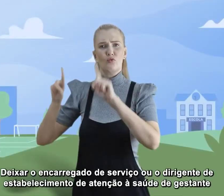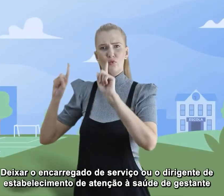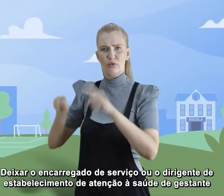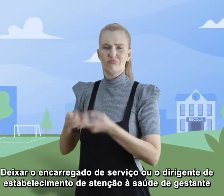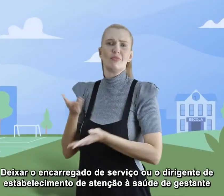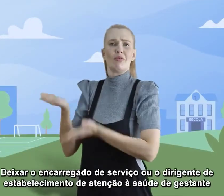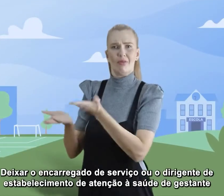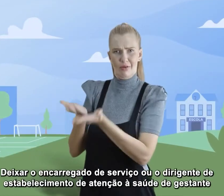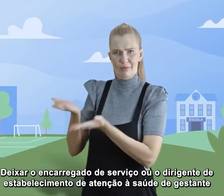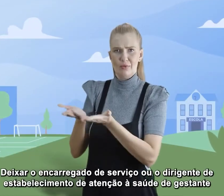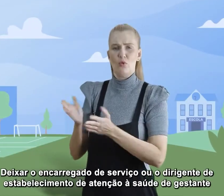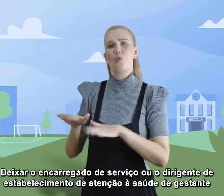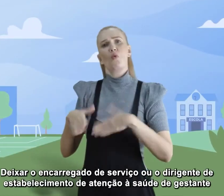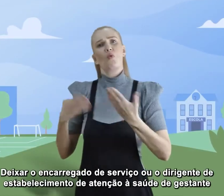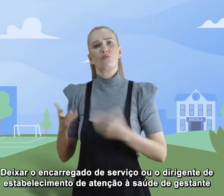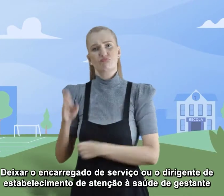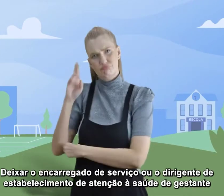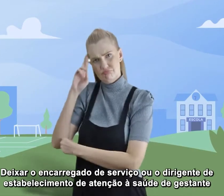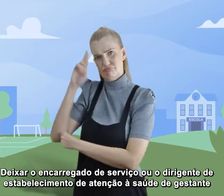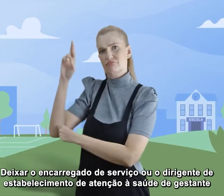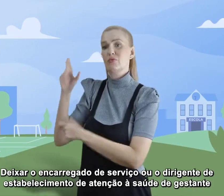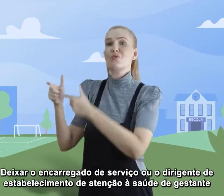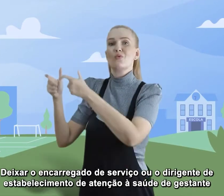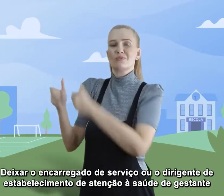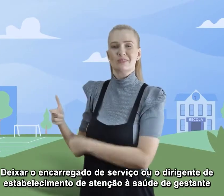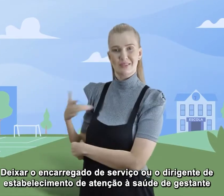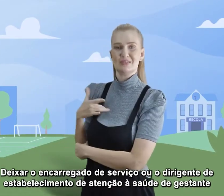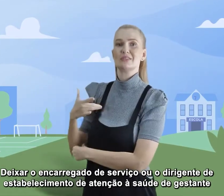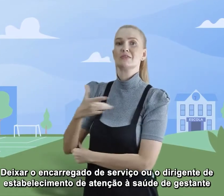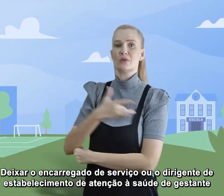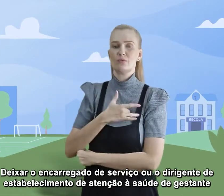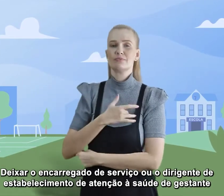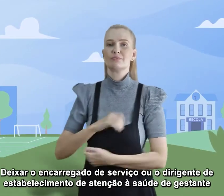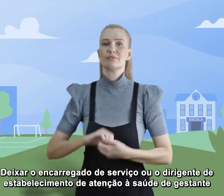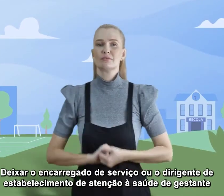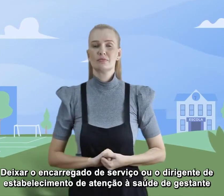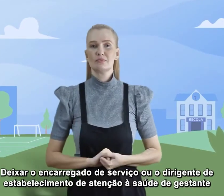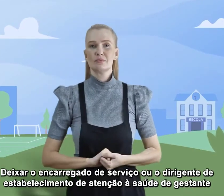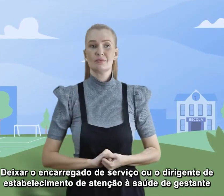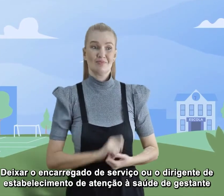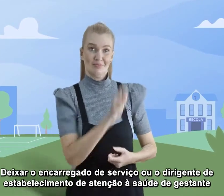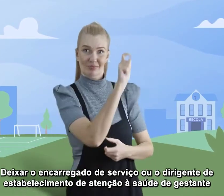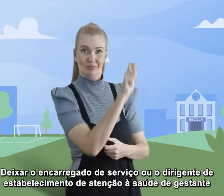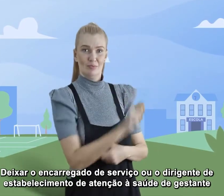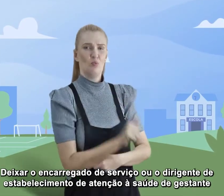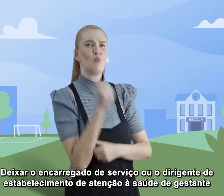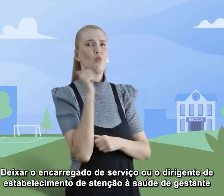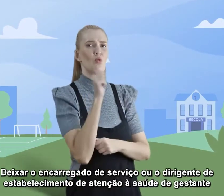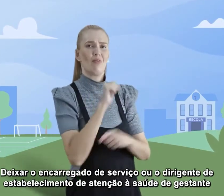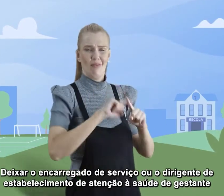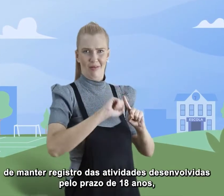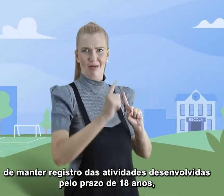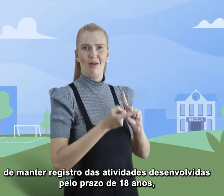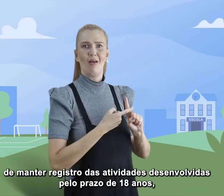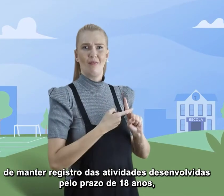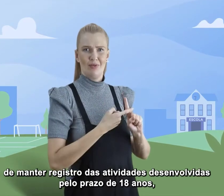Deixar o encarregado de serviço ou dirigente de estabelecimento de atenção à saúde de gestante de manter